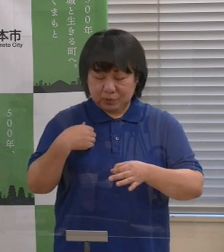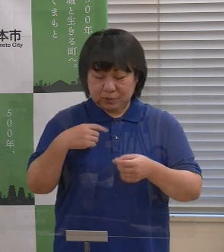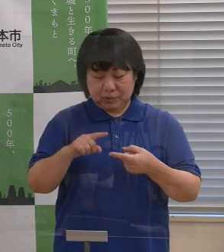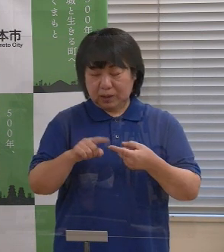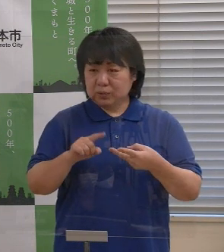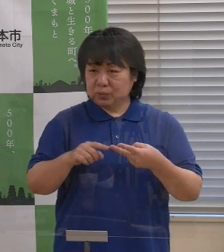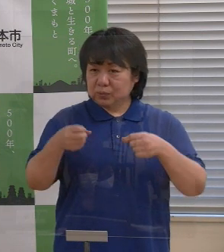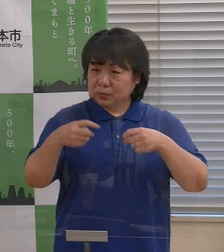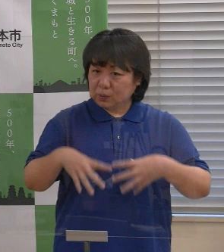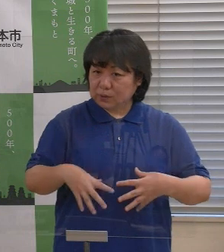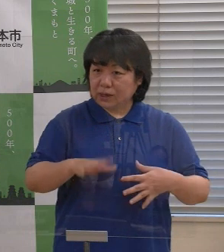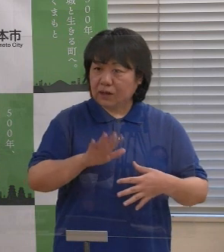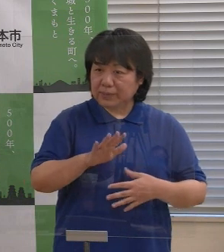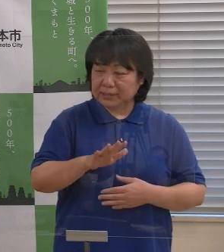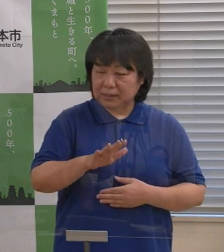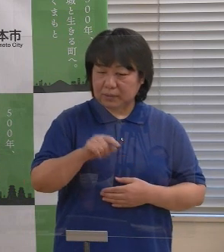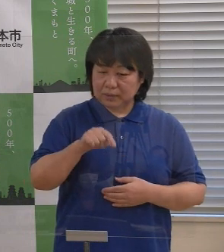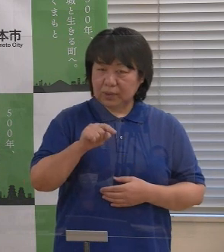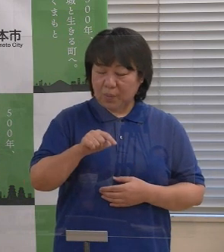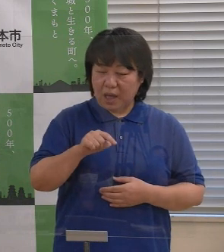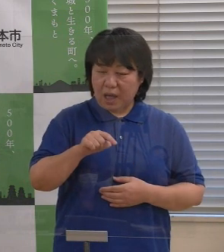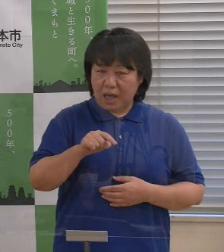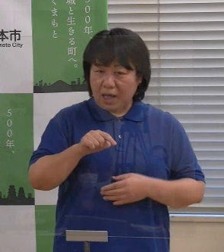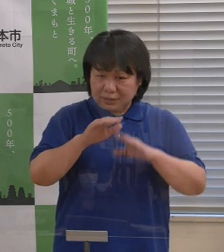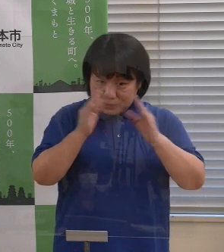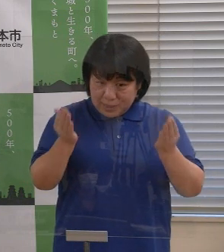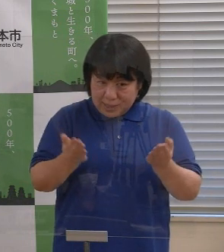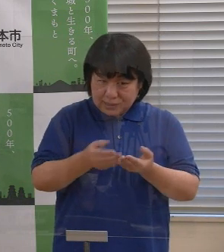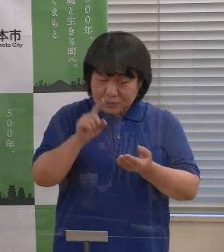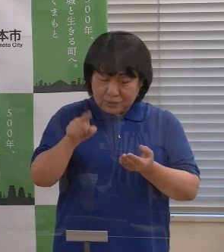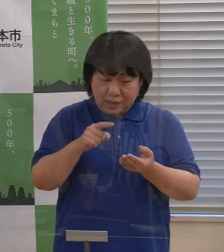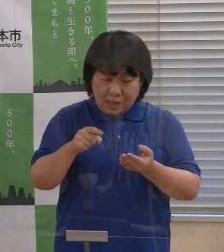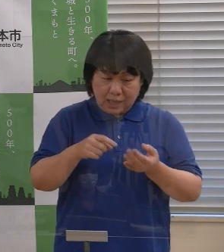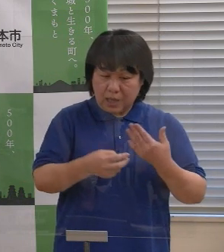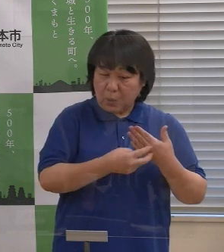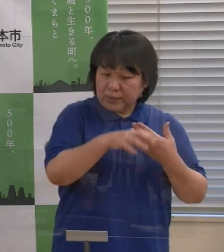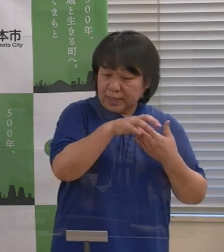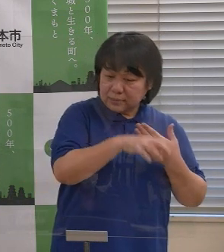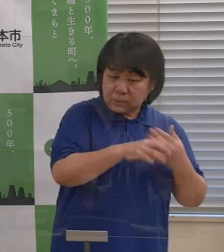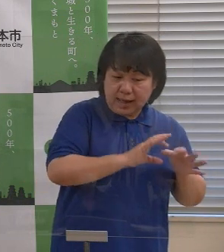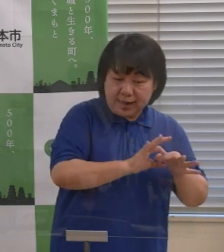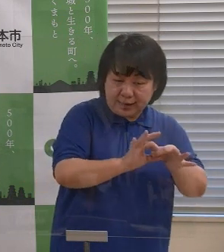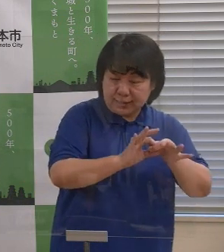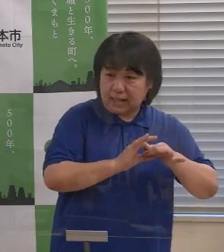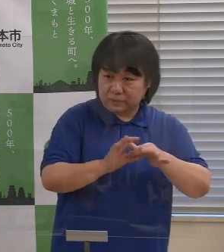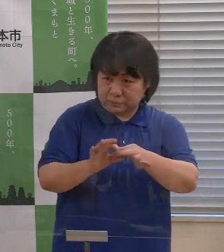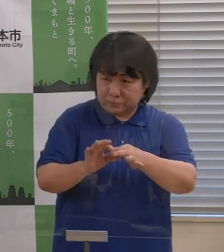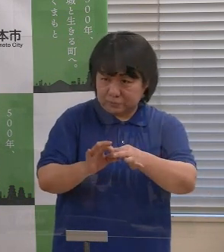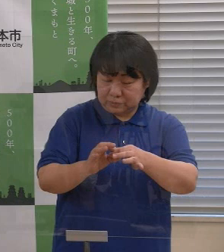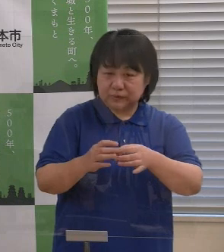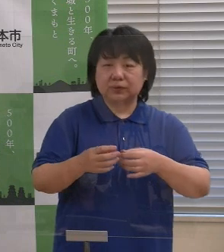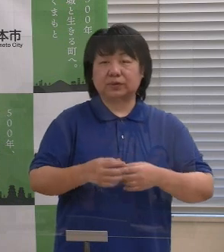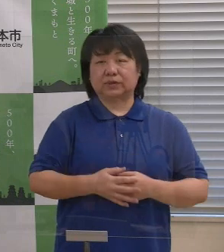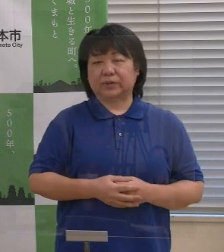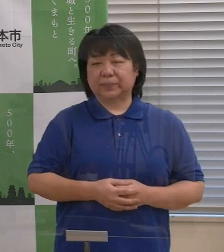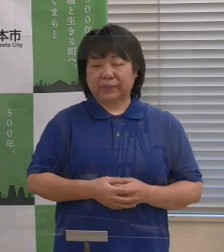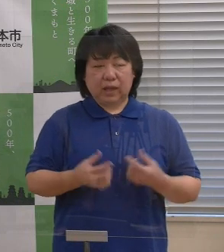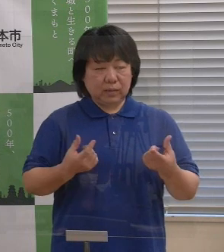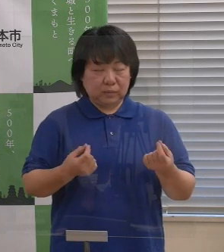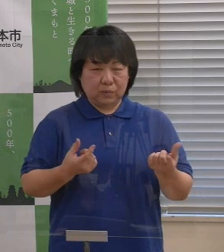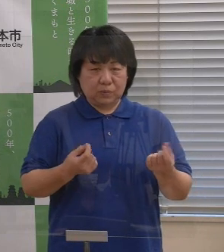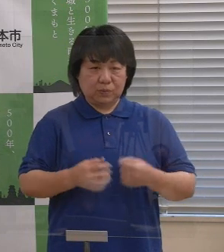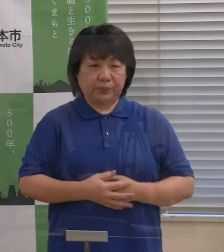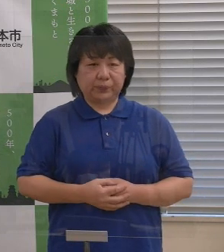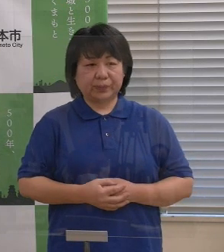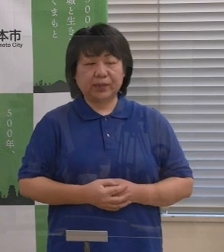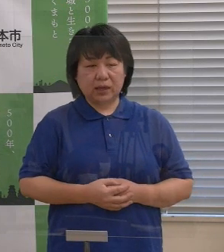ど、それは全ての方に電話で保健所が連絡を取れる という、そういうことですね。はい、ですから